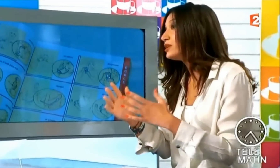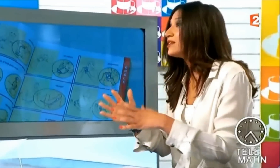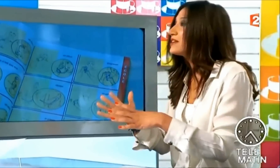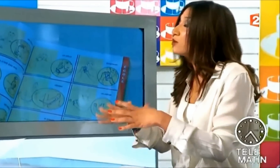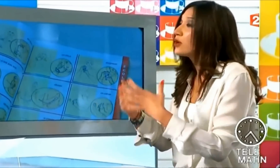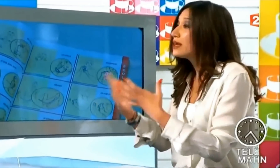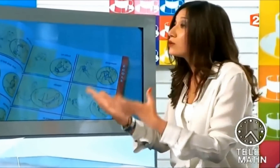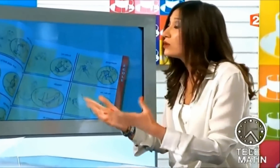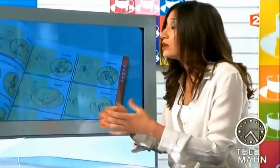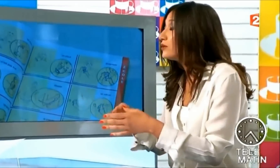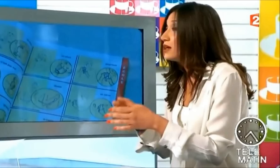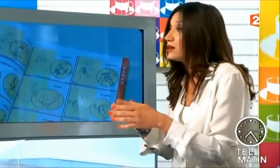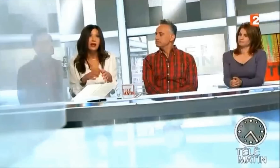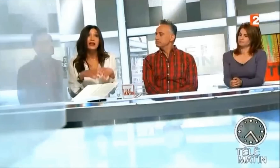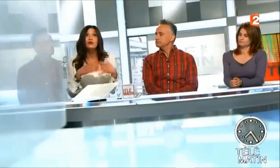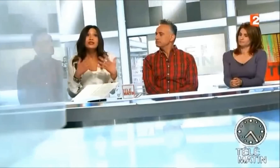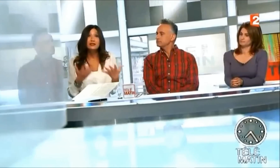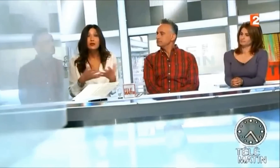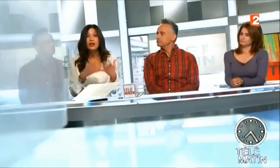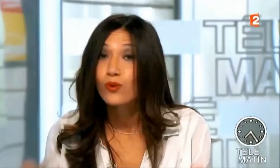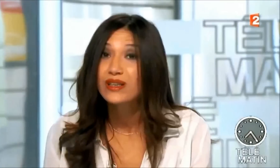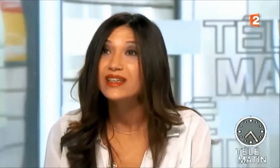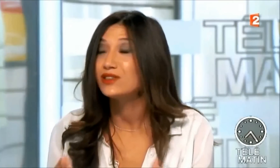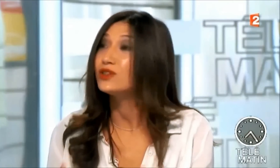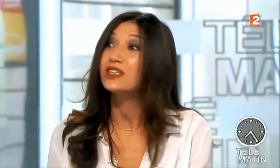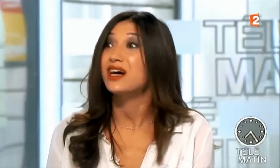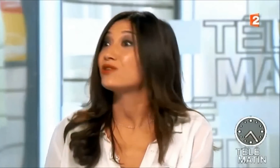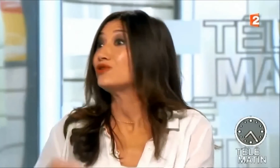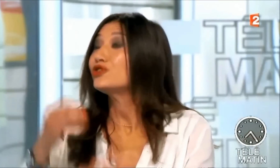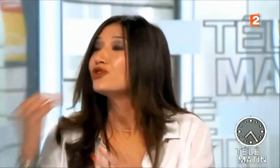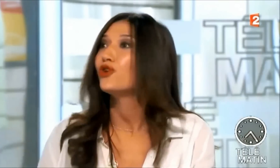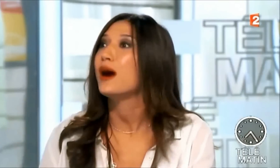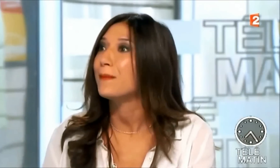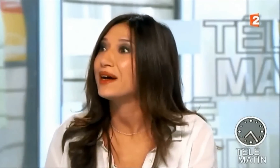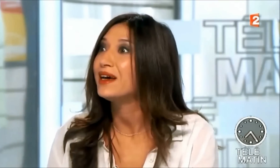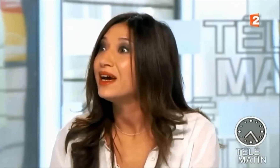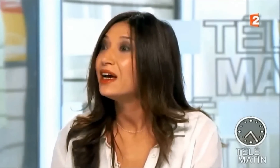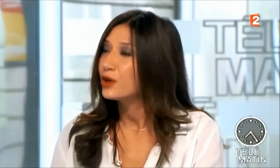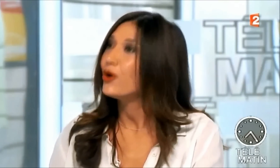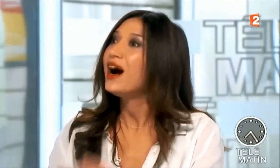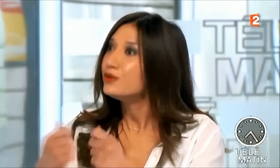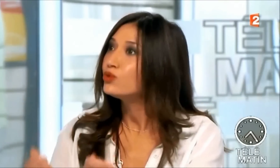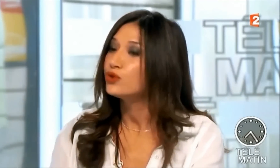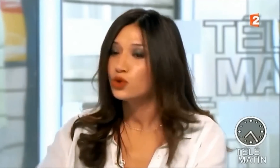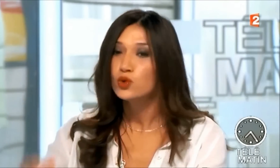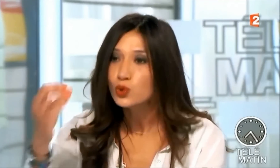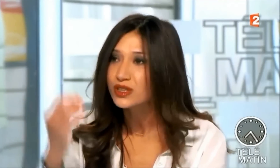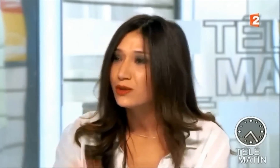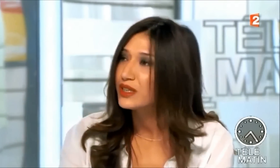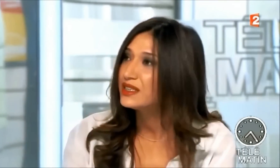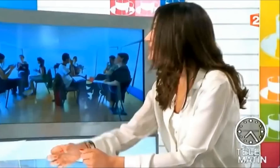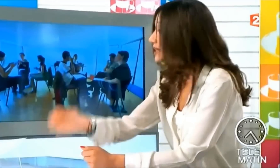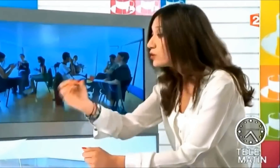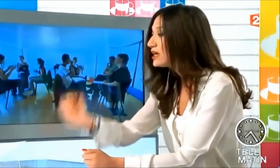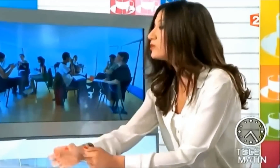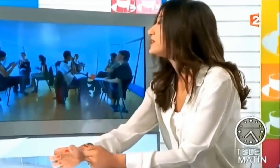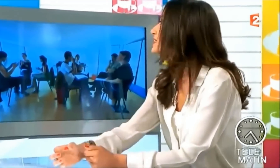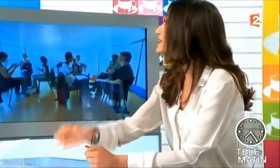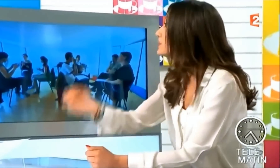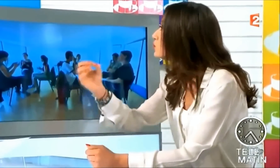ça va être encore la règle des 100, la loi des 100. Ça sera que 100 ans après que, à nouveau, nous allons décider que la langue des signes est une